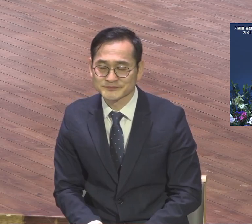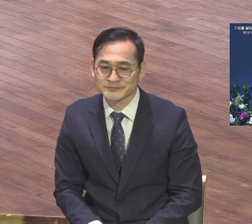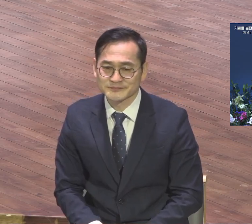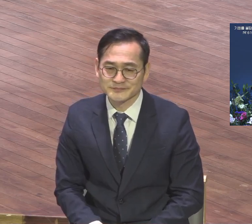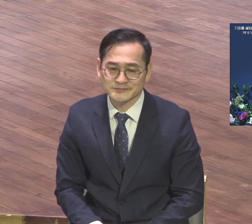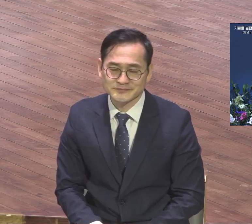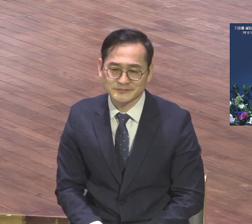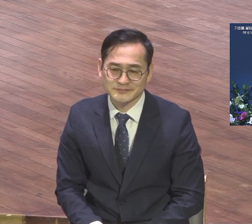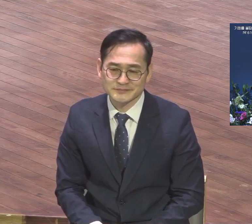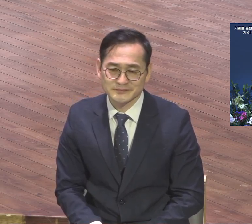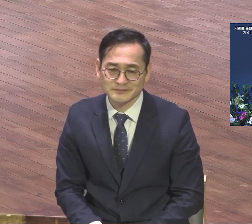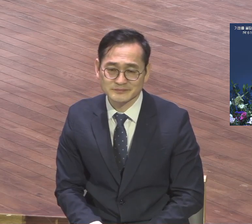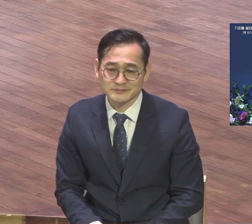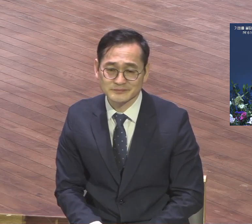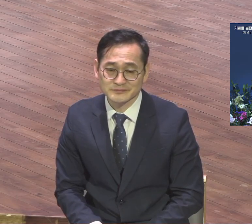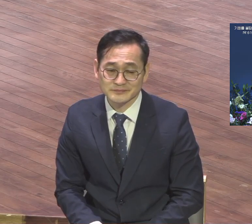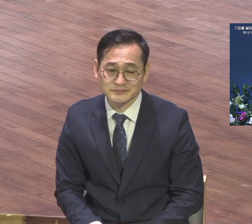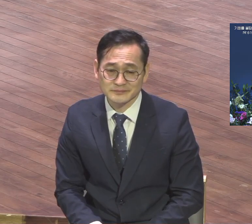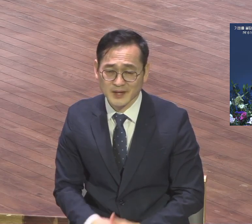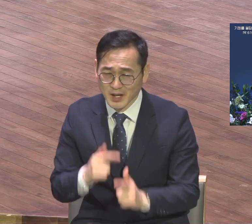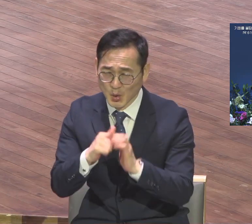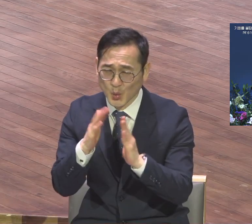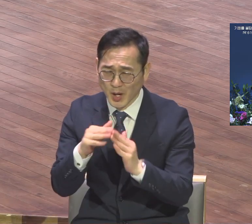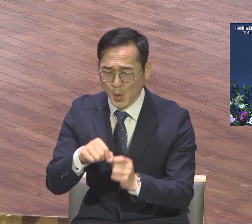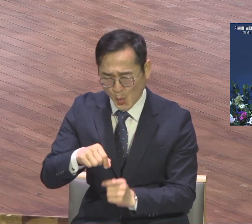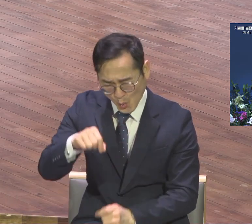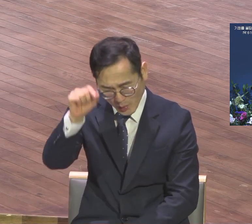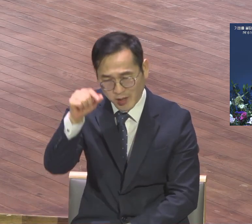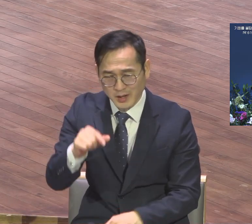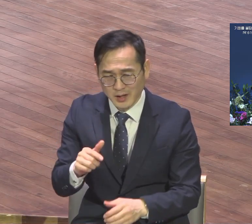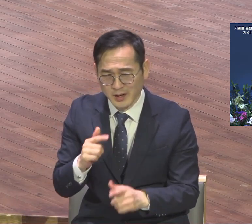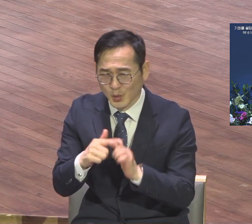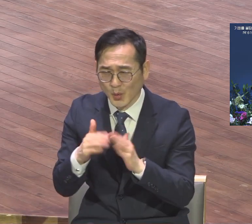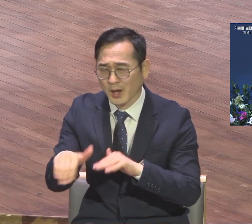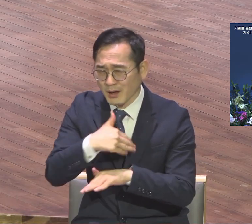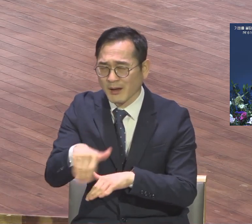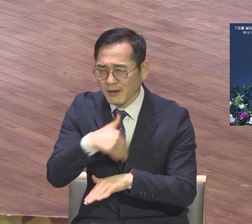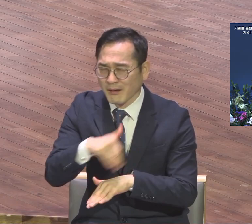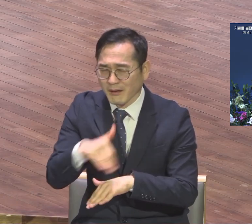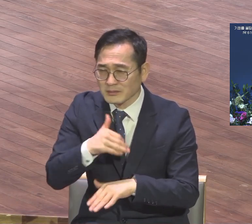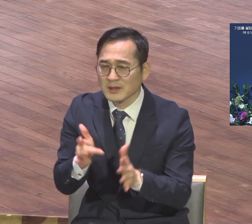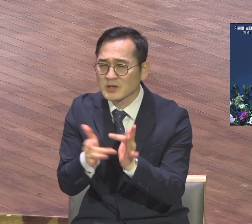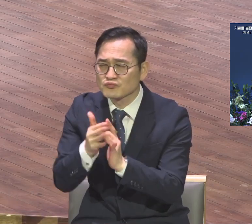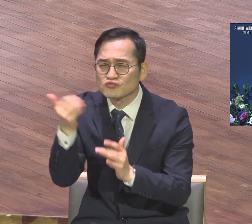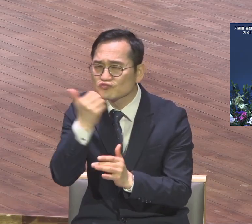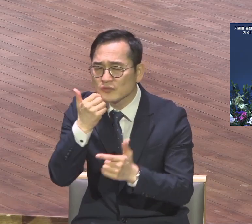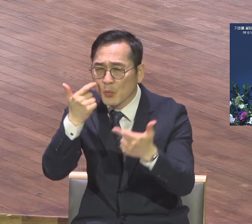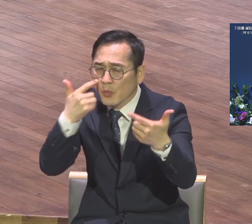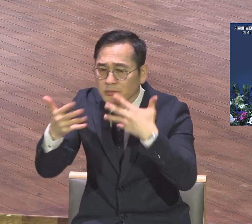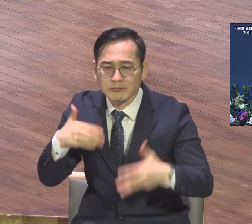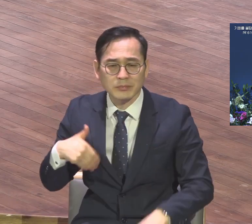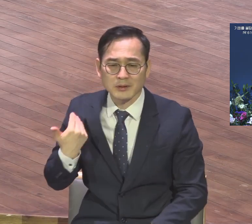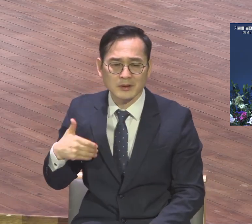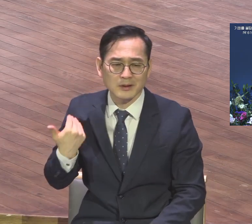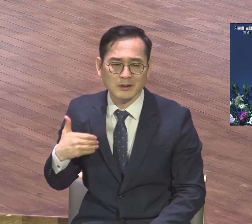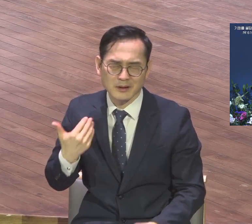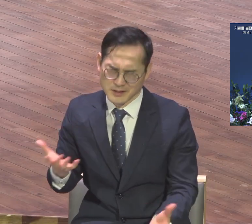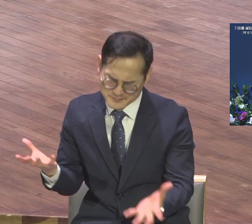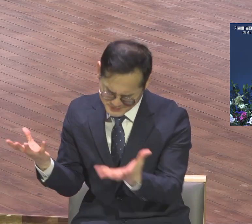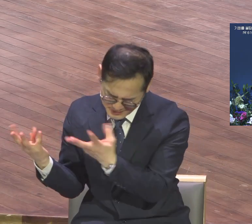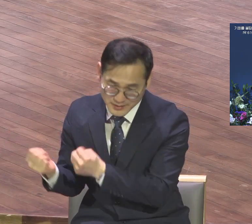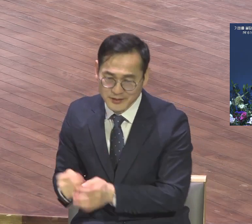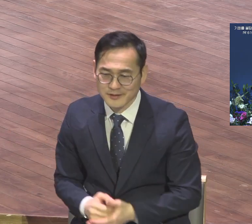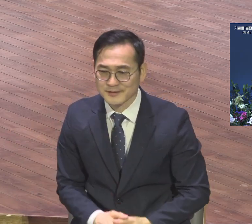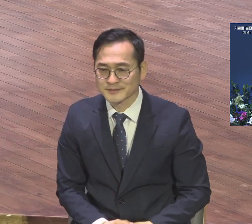그 똑같은 말이에요. 지금 교회를 오래 다니면서도 예수님이 누구세요? 확실하고 분명하게